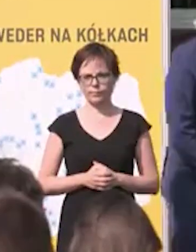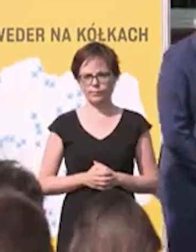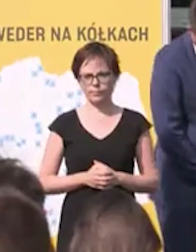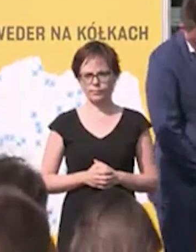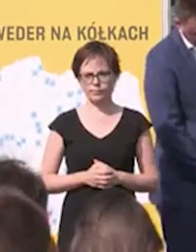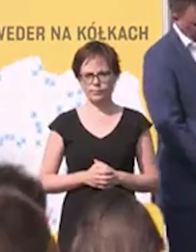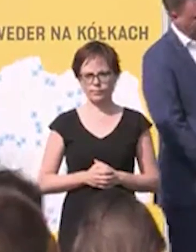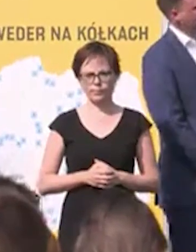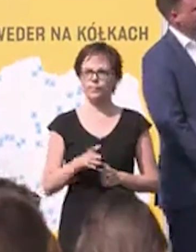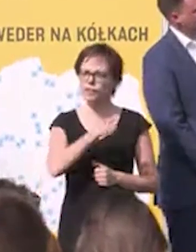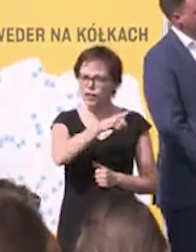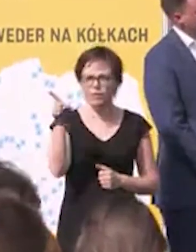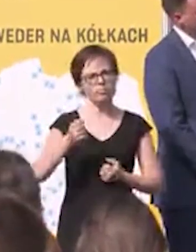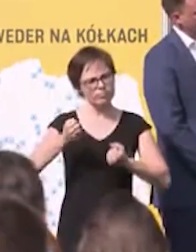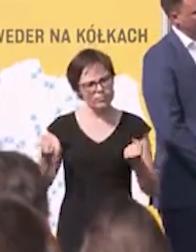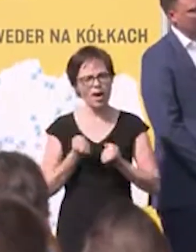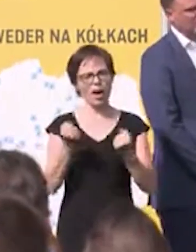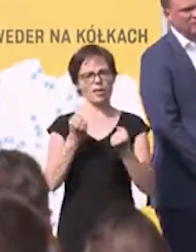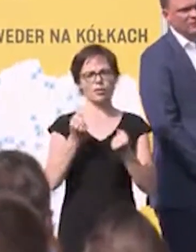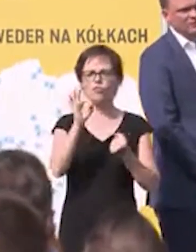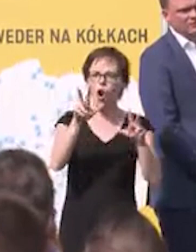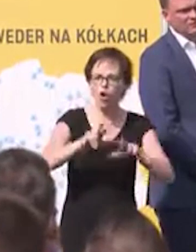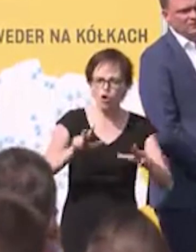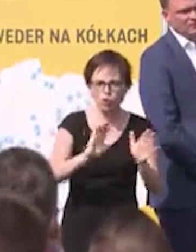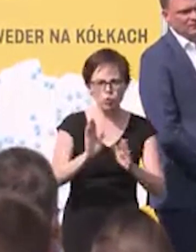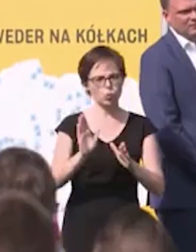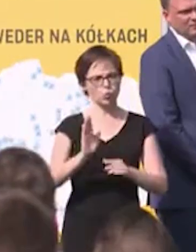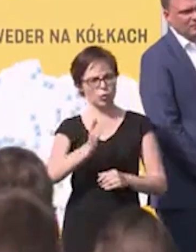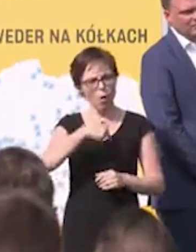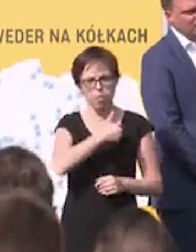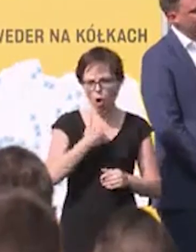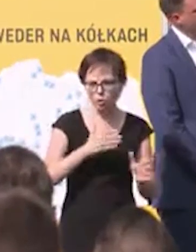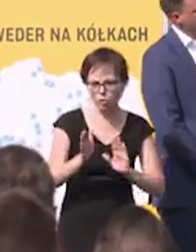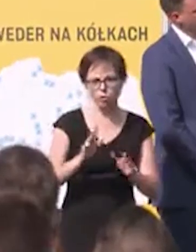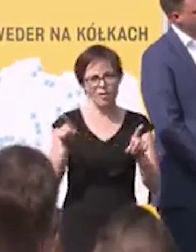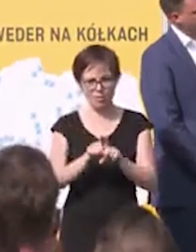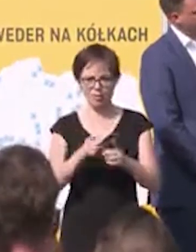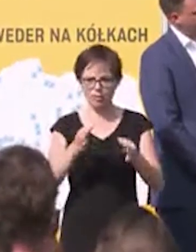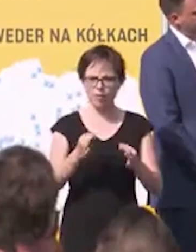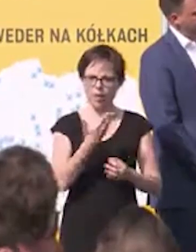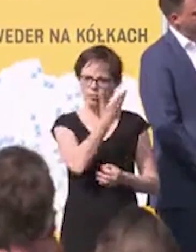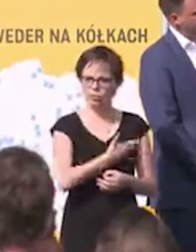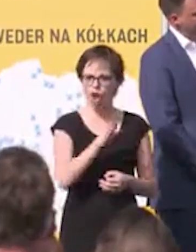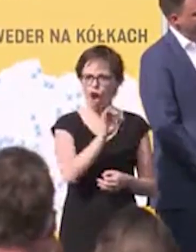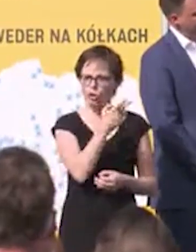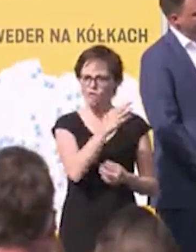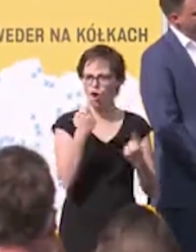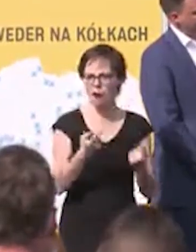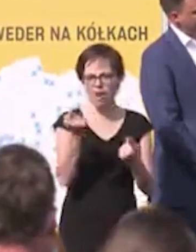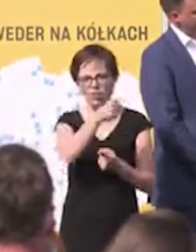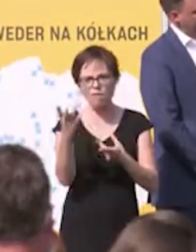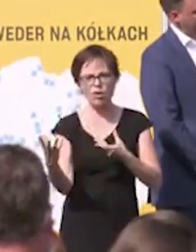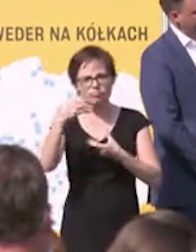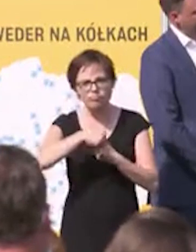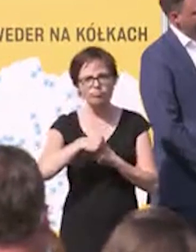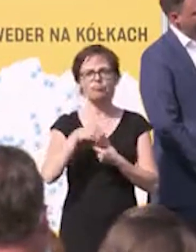Bo wy wszyscy dbacie o to, żeby było nam dobrze. Dbacie o swoje rodziny. I to, jak się zaangażowaliście w kampanię Szymona, pokazuje, że